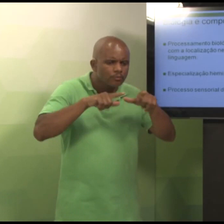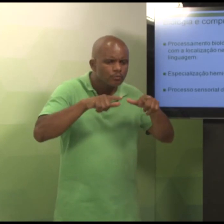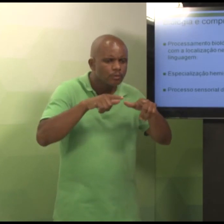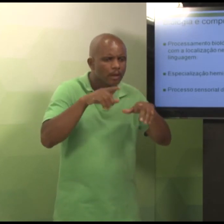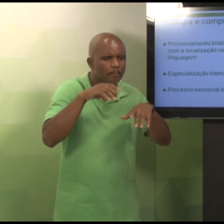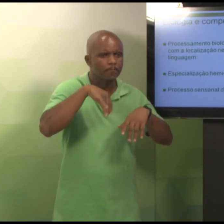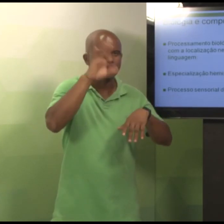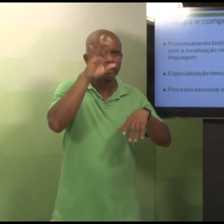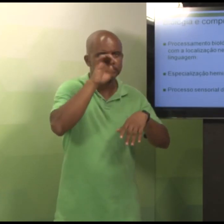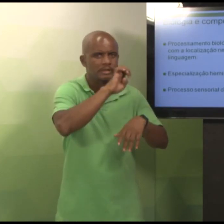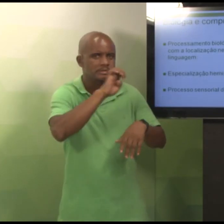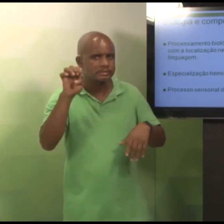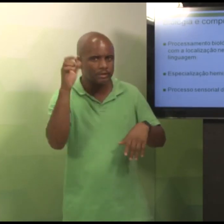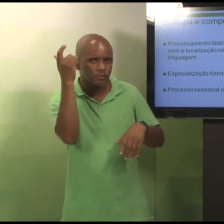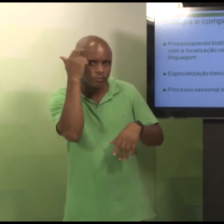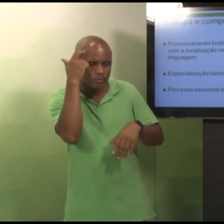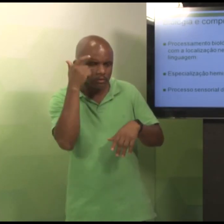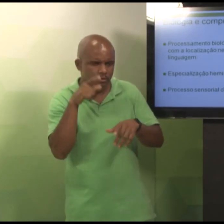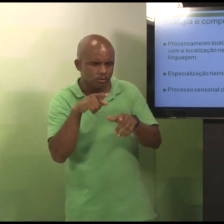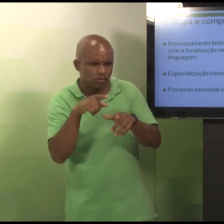e sabemos que os hemisférios do